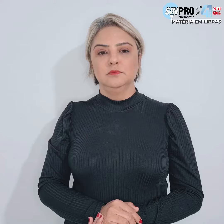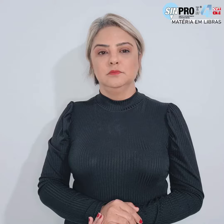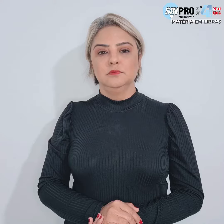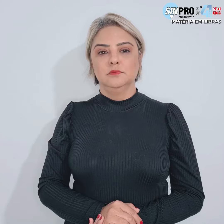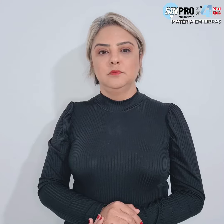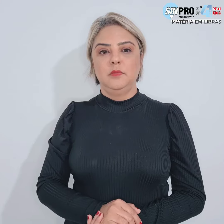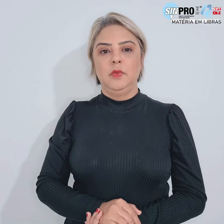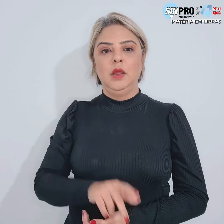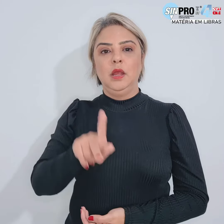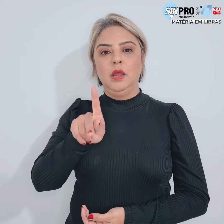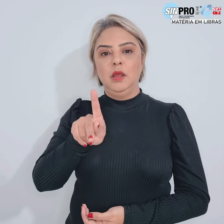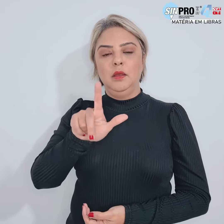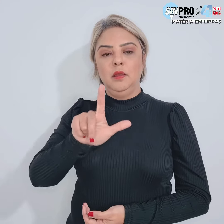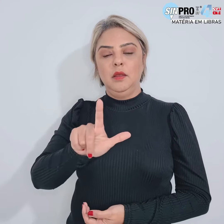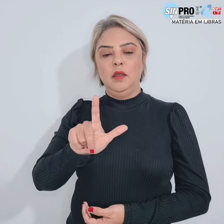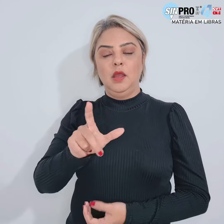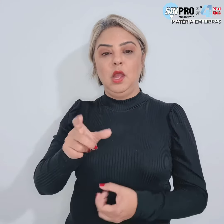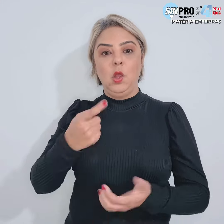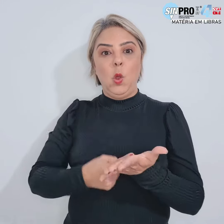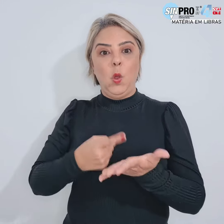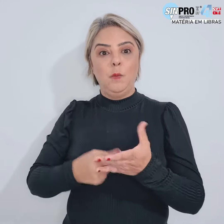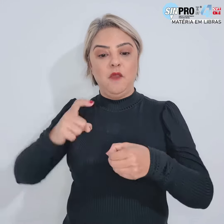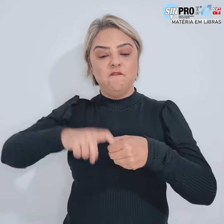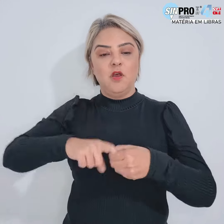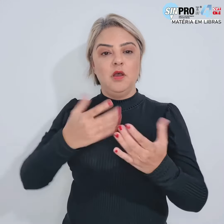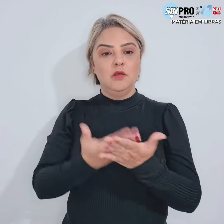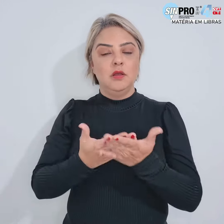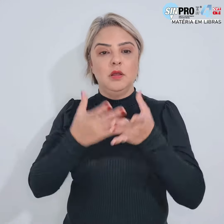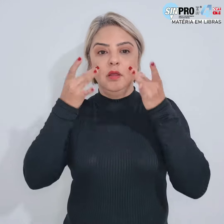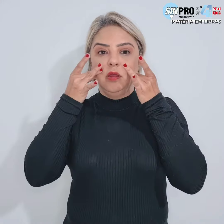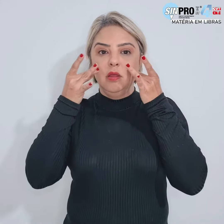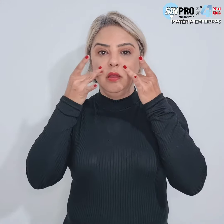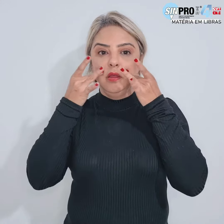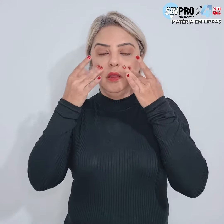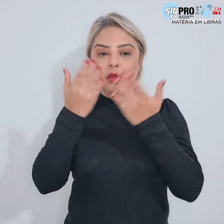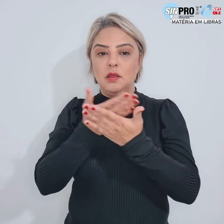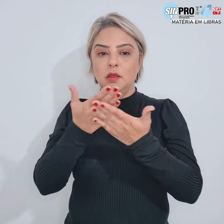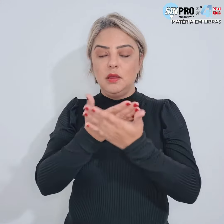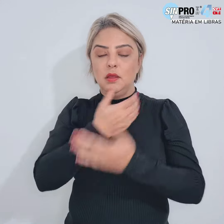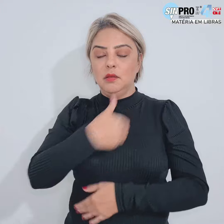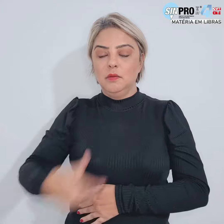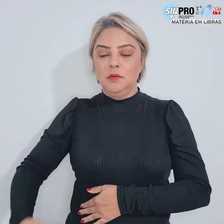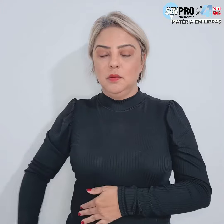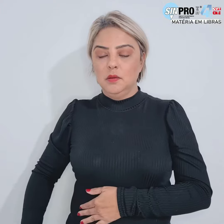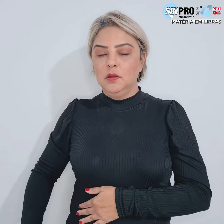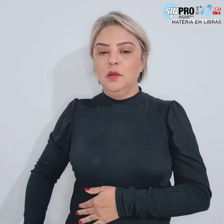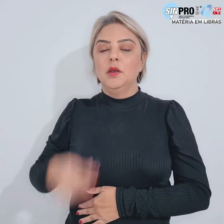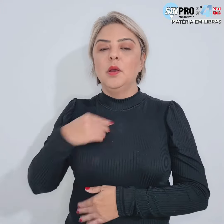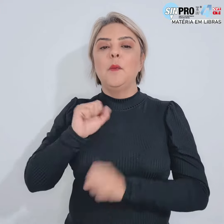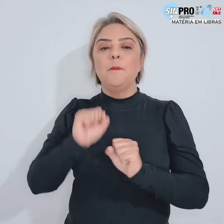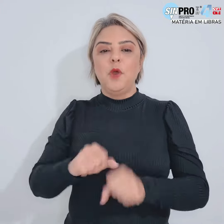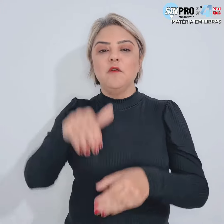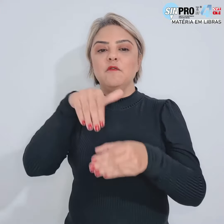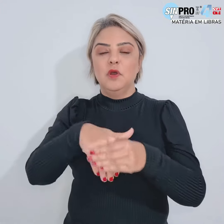PL, que obriga a volta das aulas presenciais na rede pública, pode ser votado na